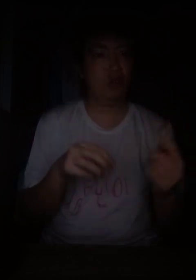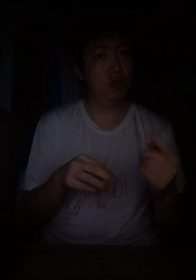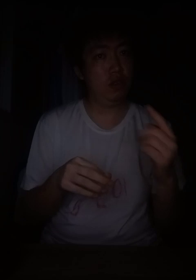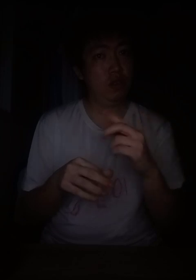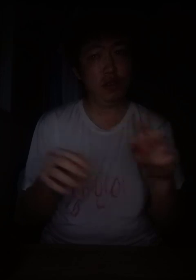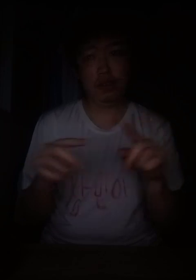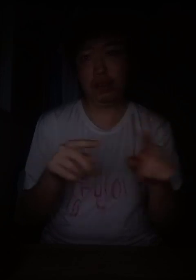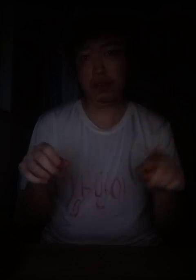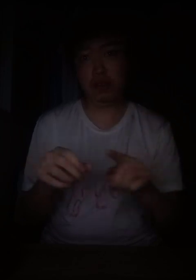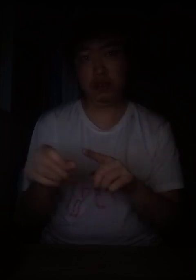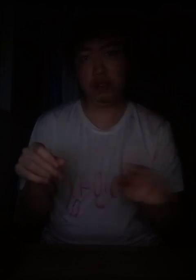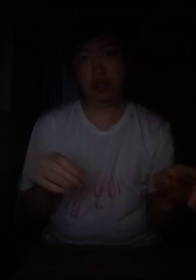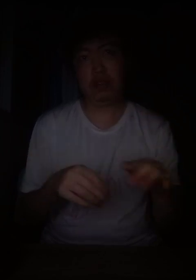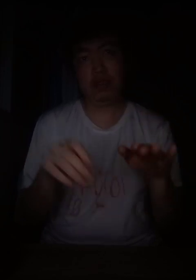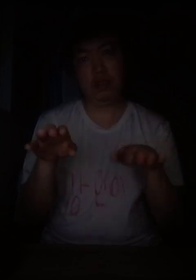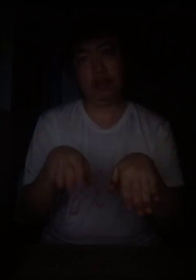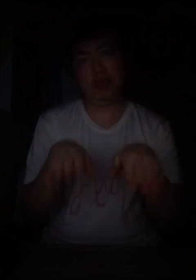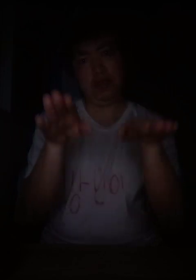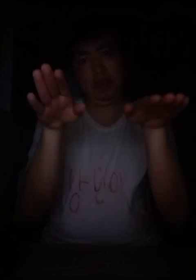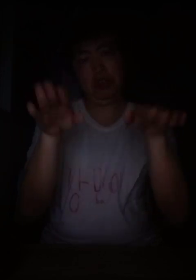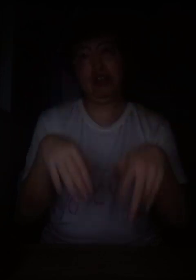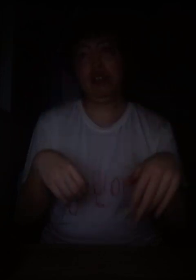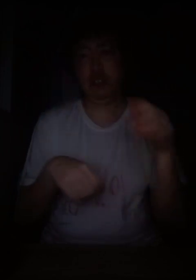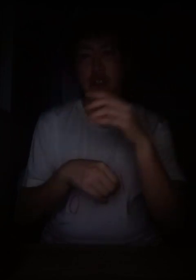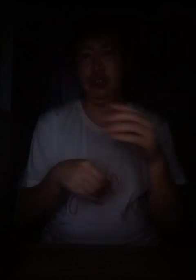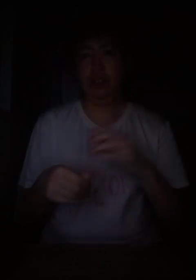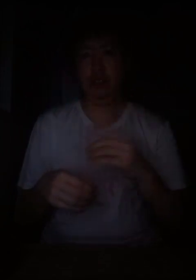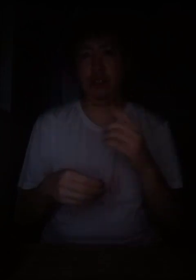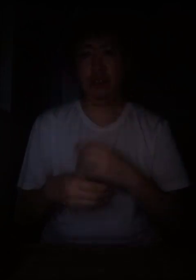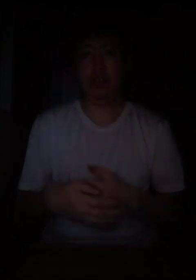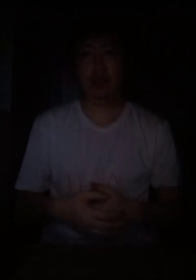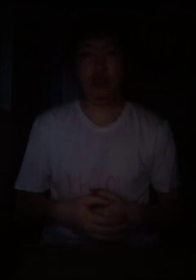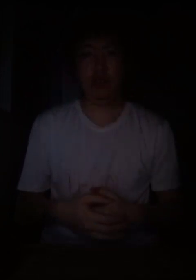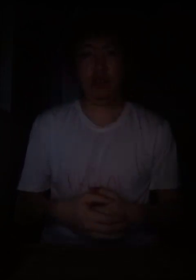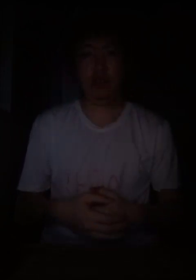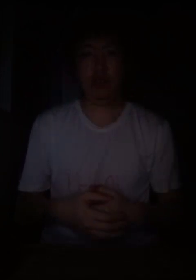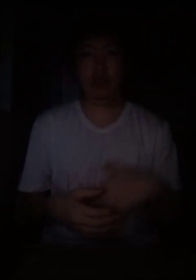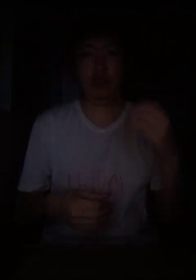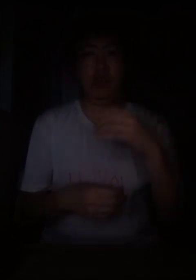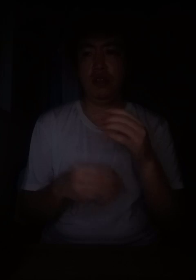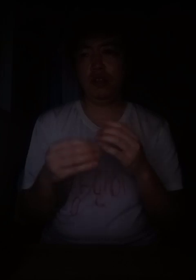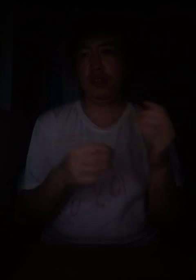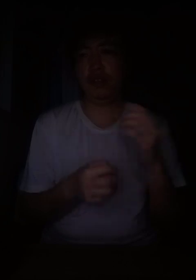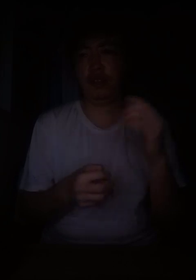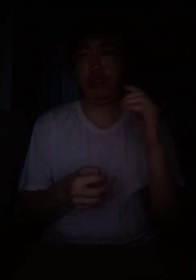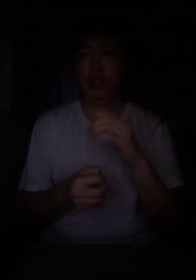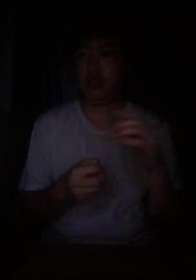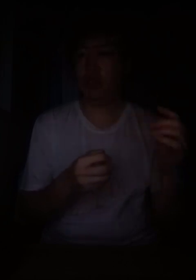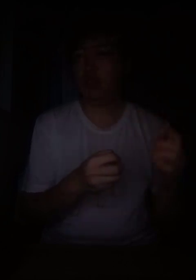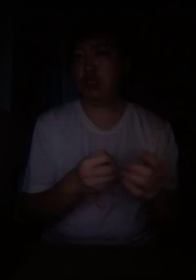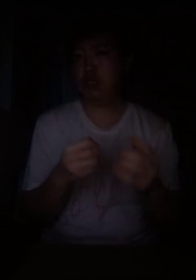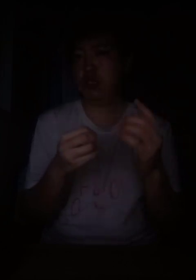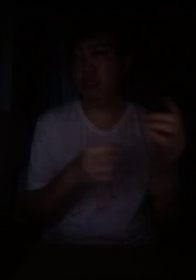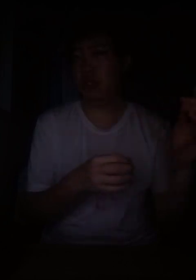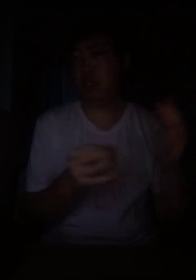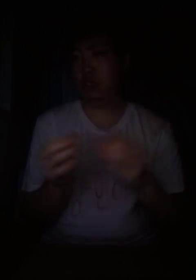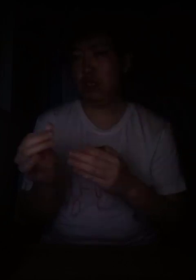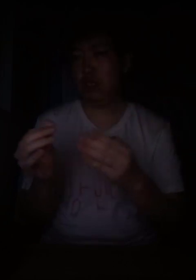지하 1층까지 물이 가득 차 있어서 구조가 진행된 지 2시간 20여 분, 오피스텔 입주민으로 확인된